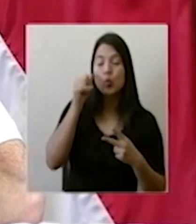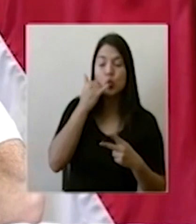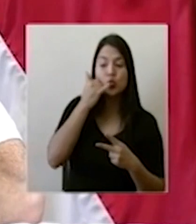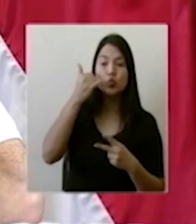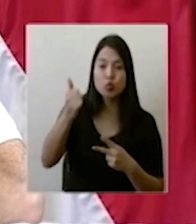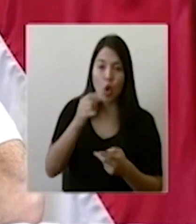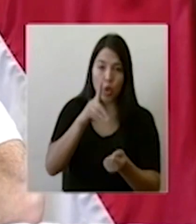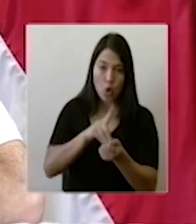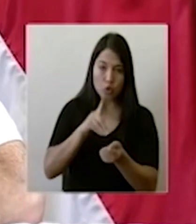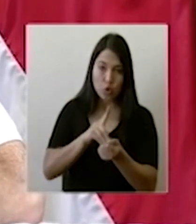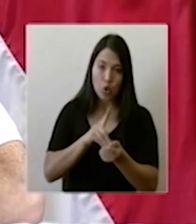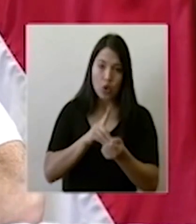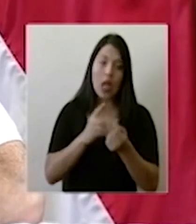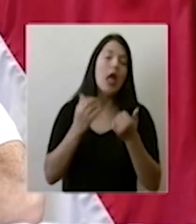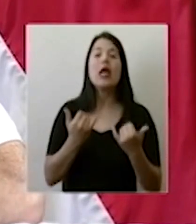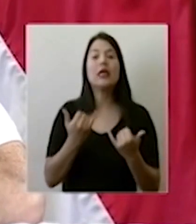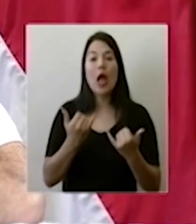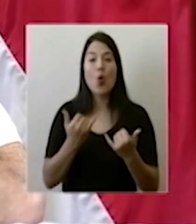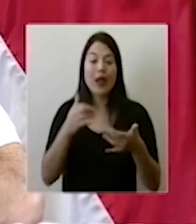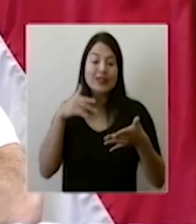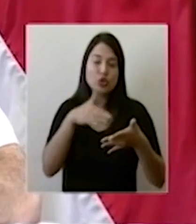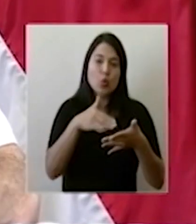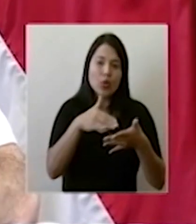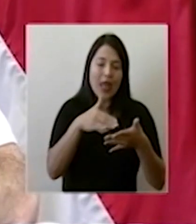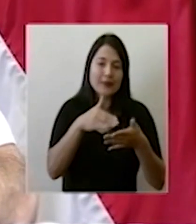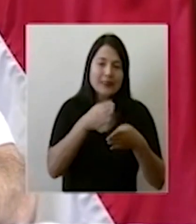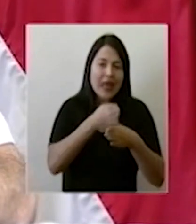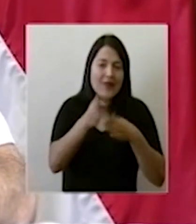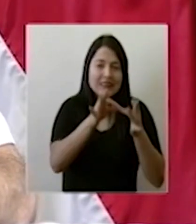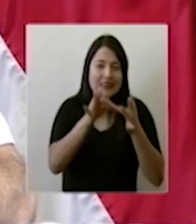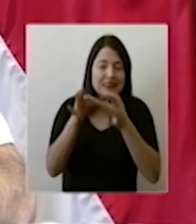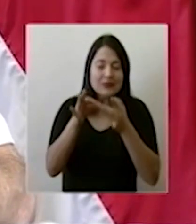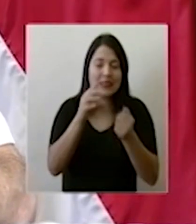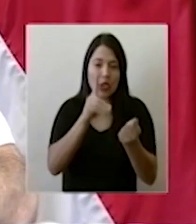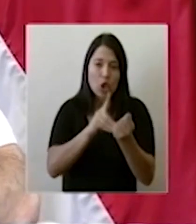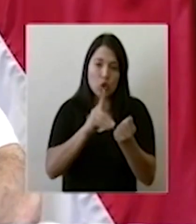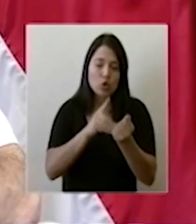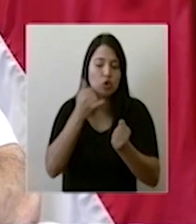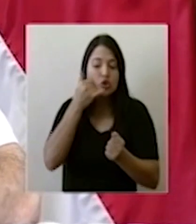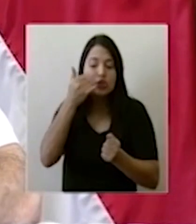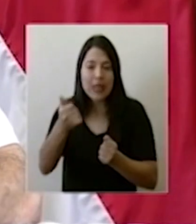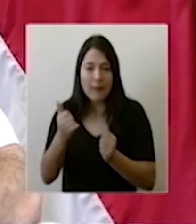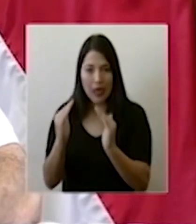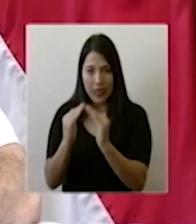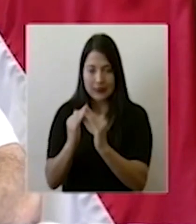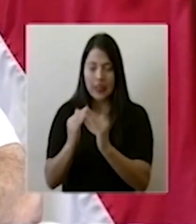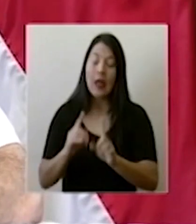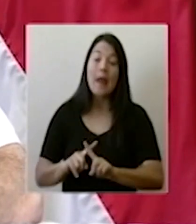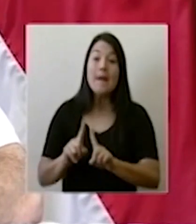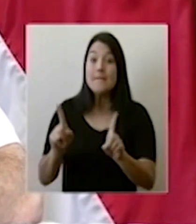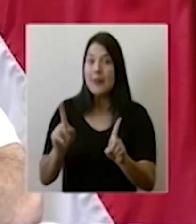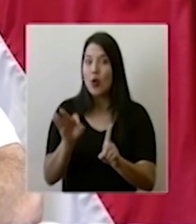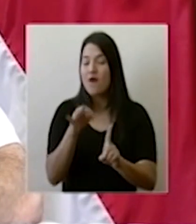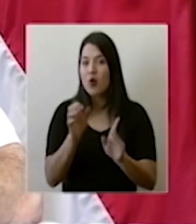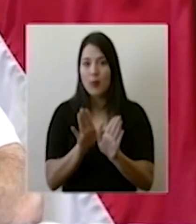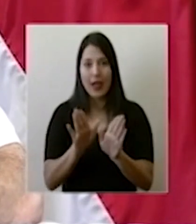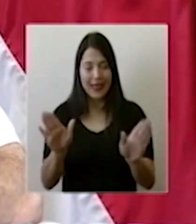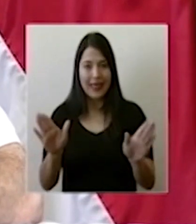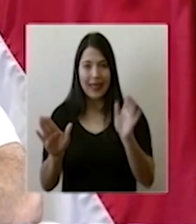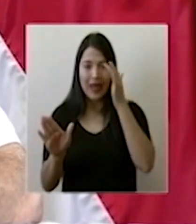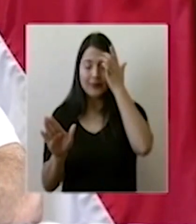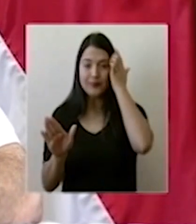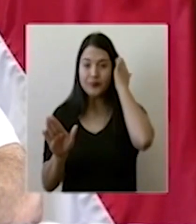coordina el CENDEIS para ver la evolución de sus síntomas, pero en general es